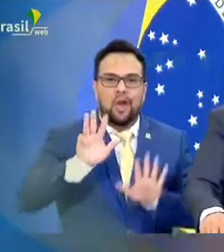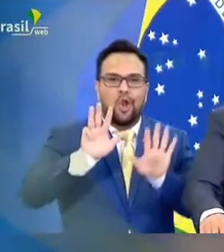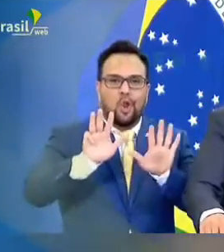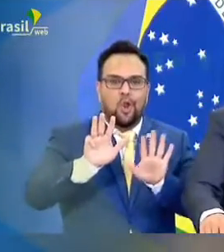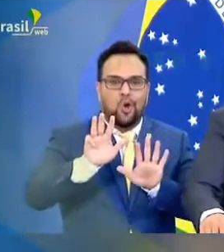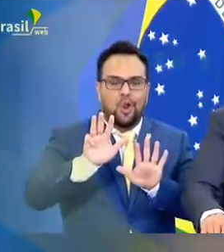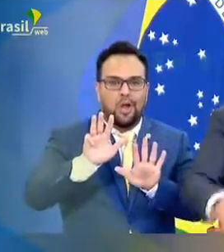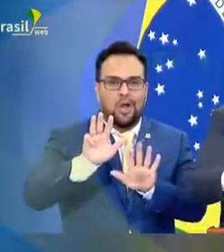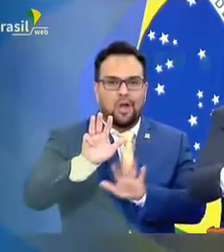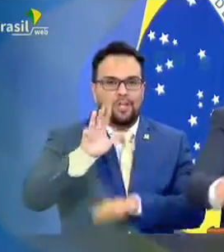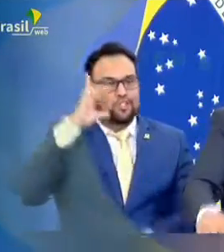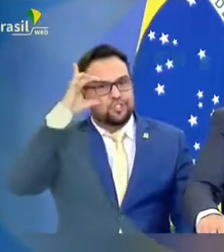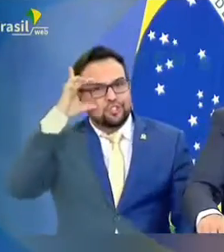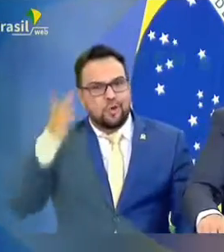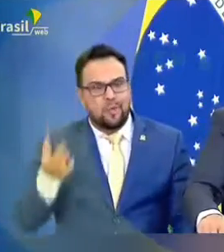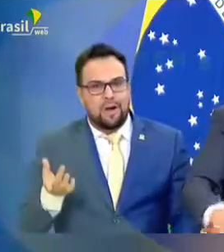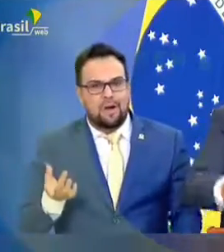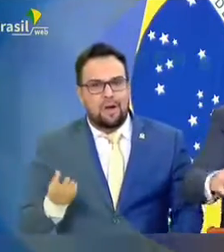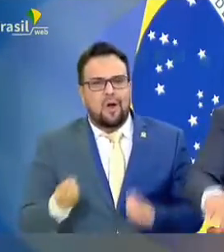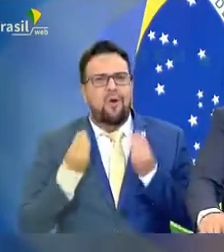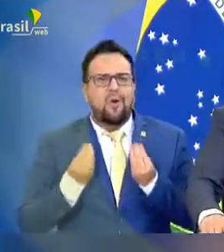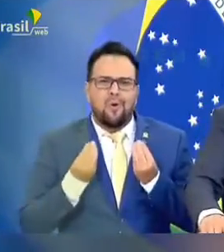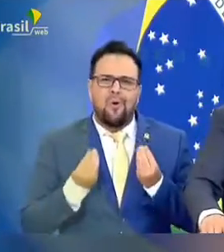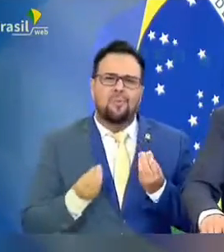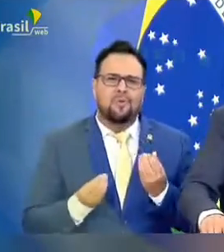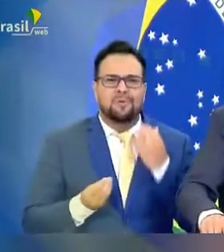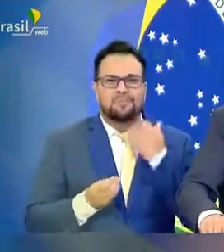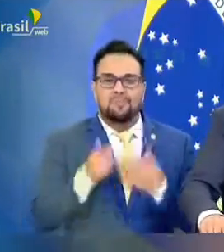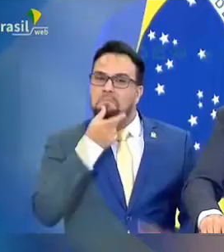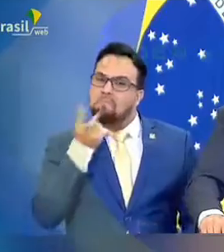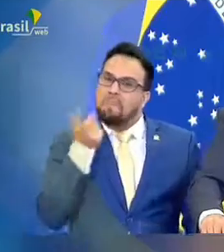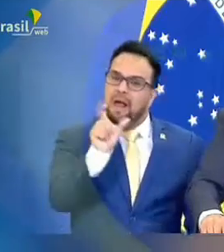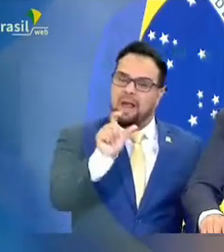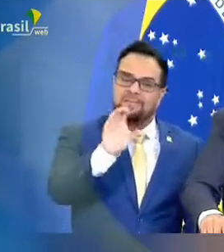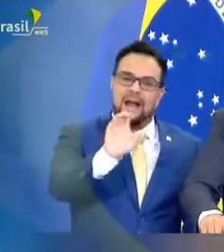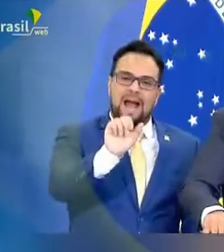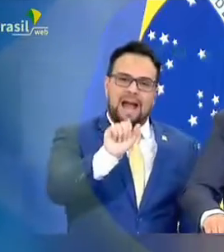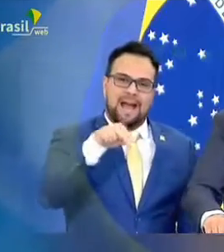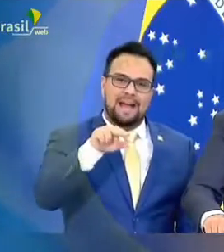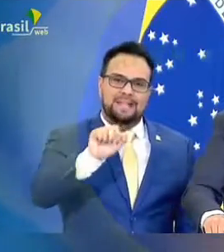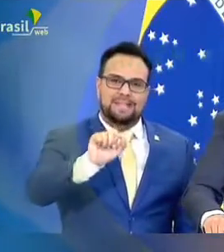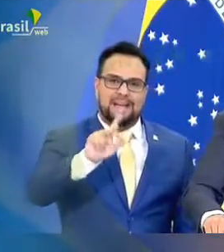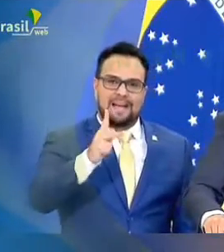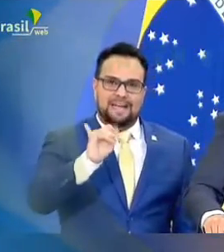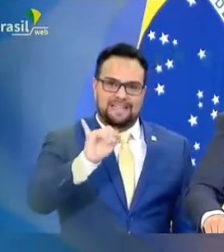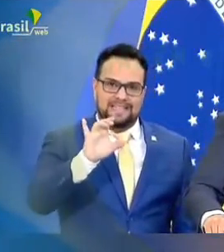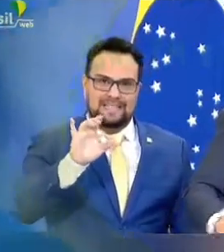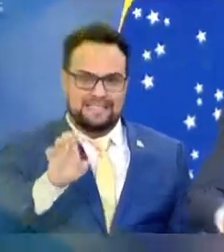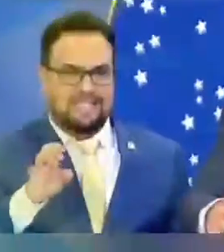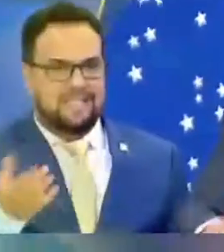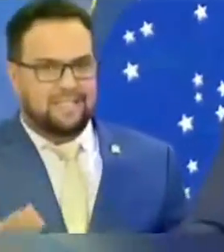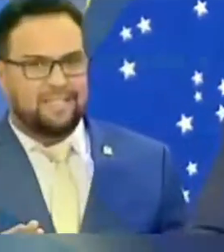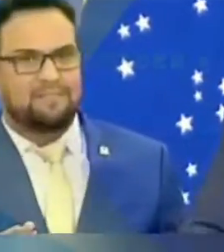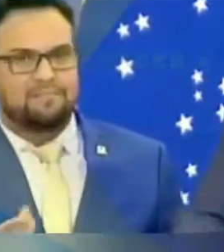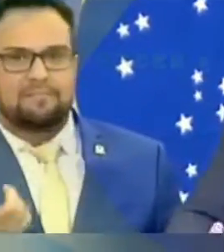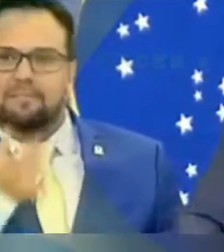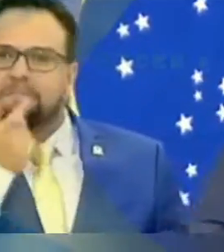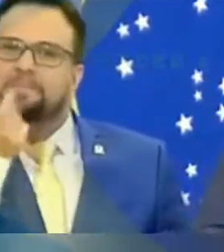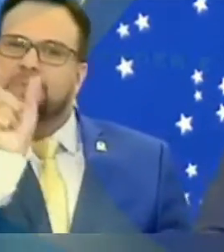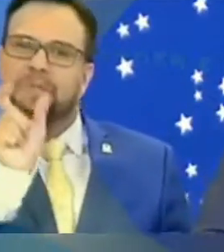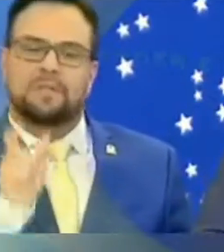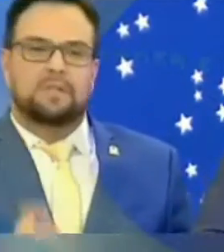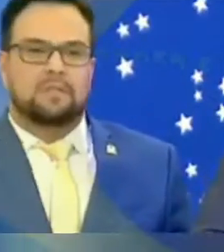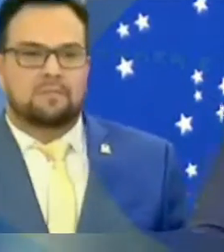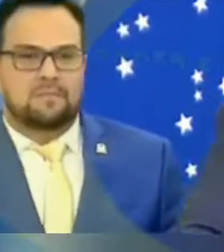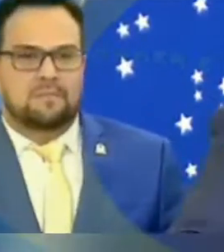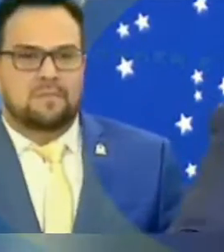Analice tem que falar com Alice para Globo é tornava abusivo a cada viagem que